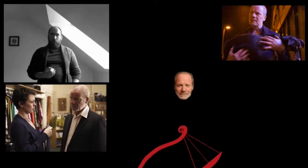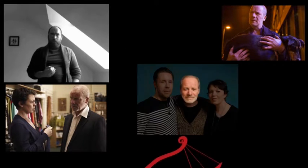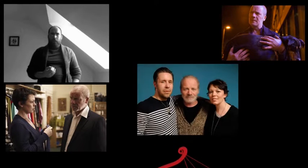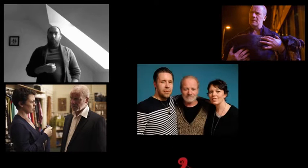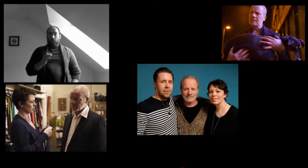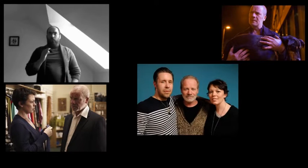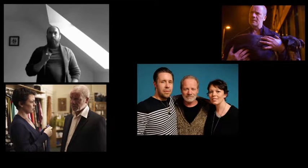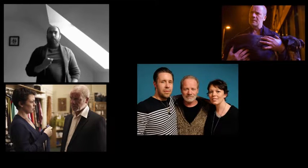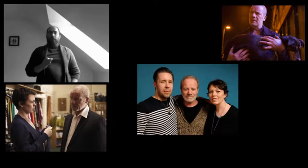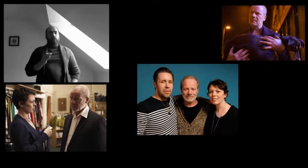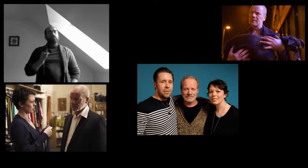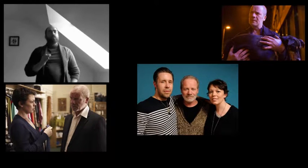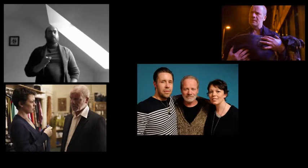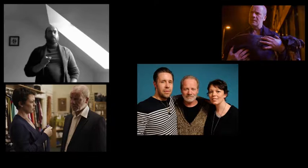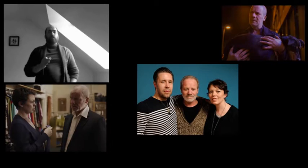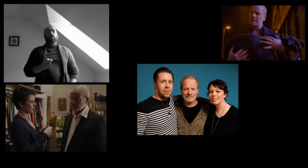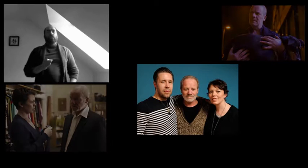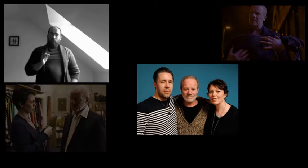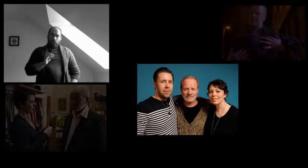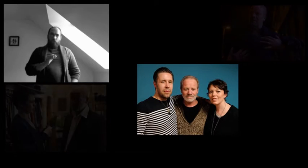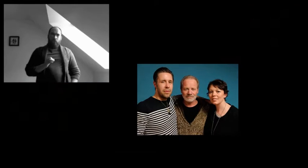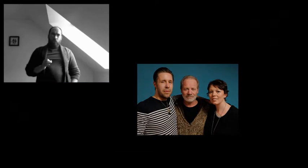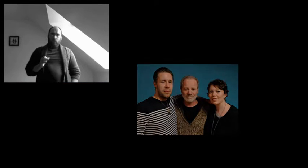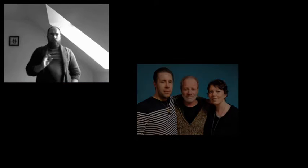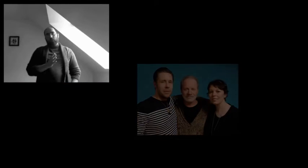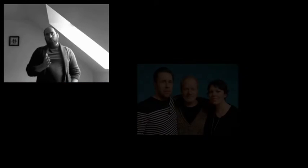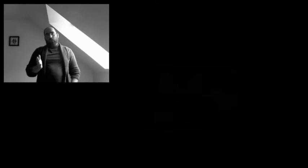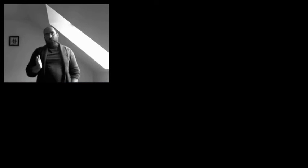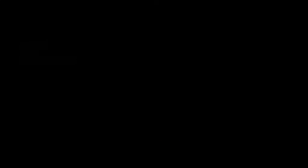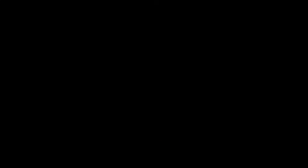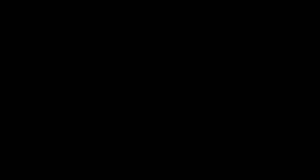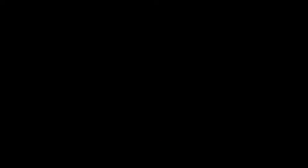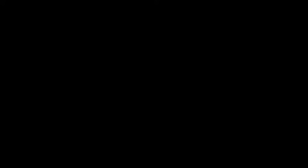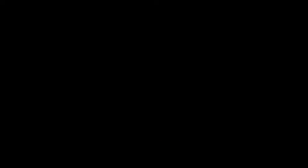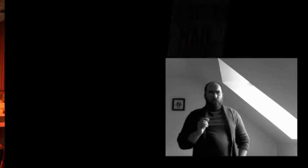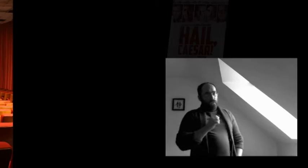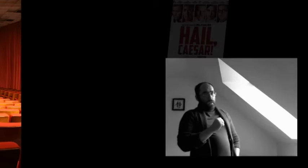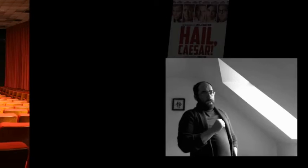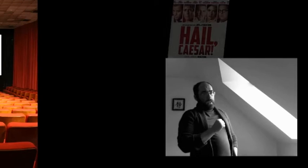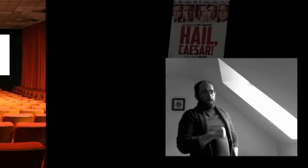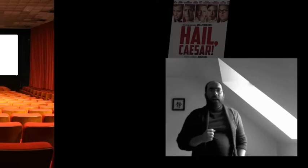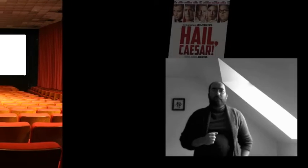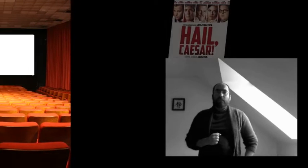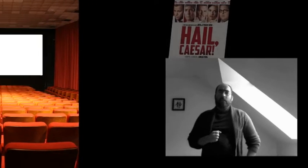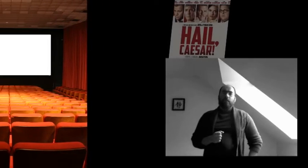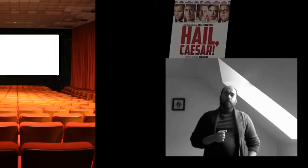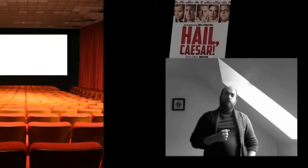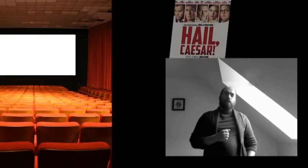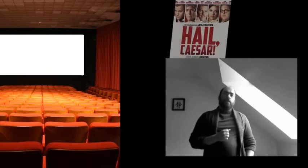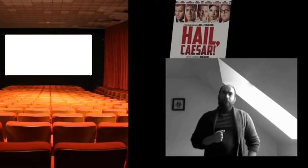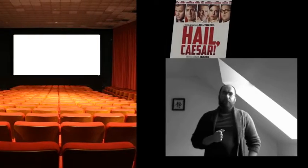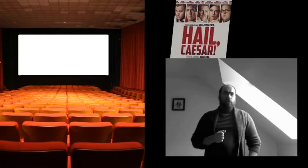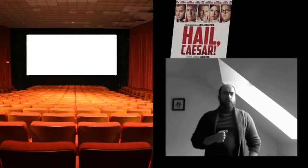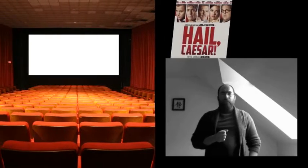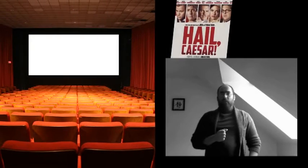registre, bordel. Mention très très spéciale à l'ensemble du casting qui l'entoure. De ce point de vue, le film est une réussite. Vu également Hail Caesar des frères